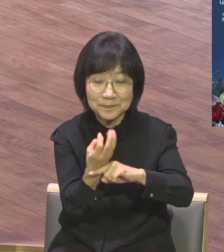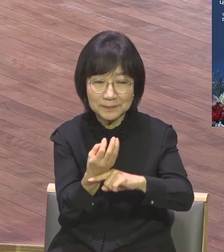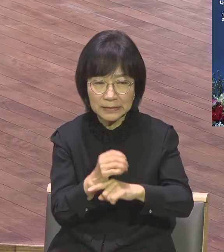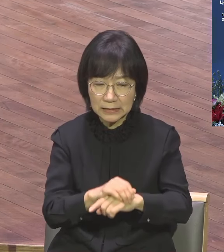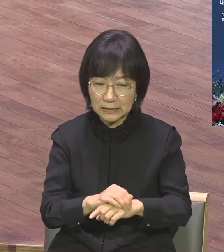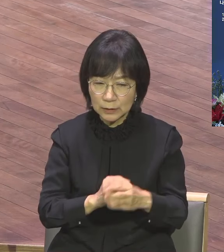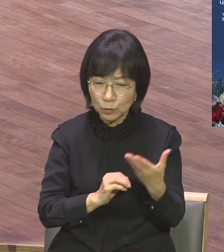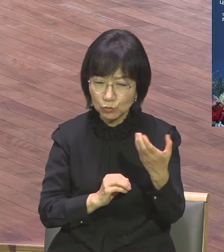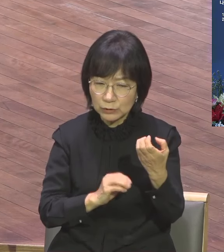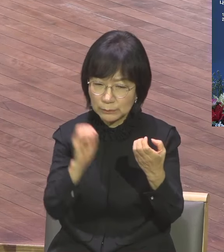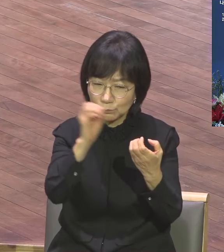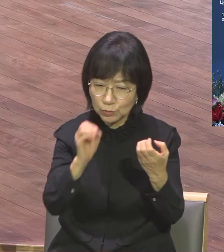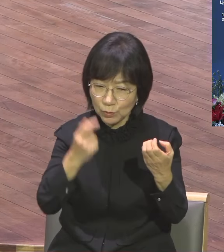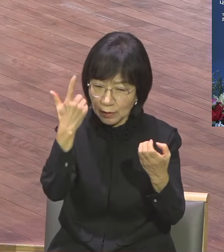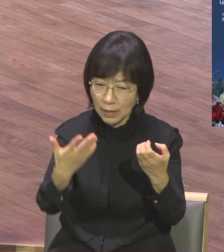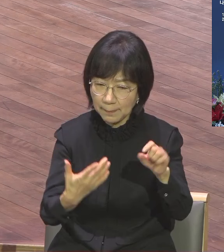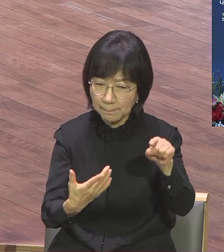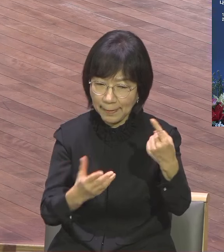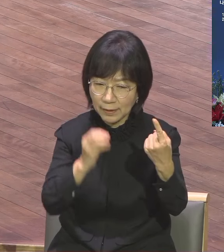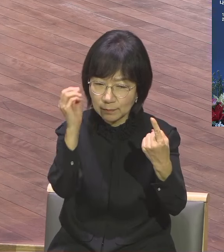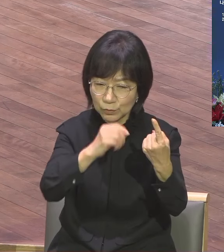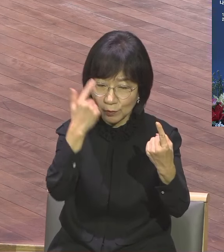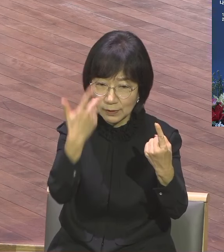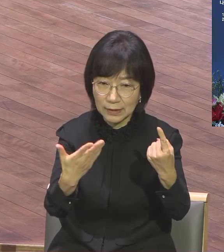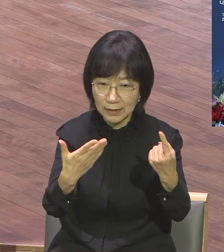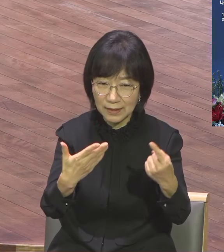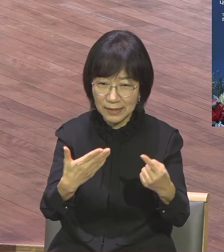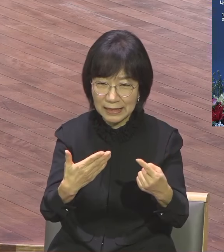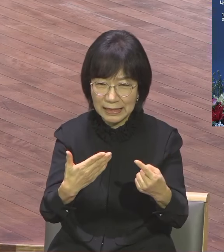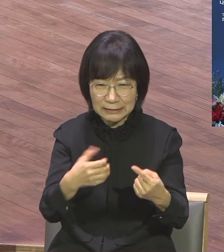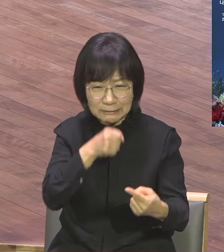시금석에 문질러서 순도를 판정했다 그래요.